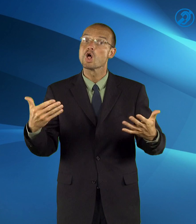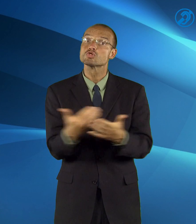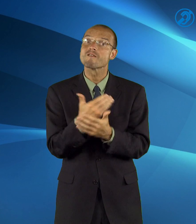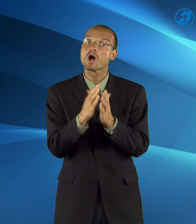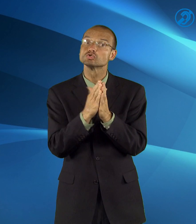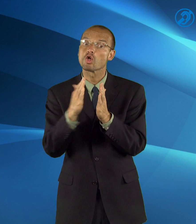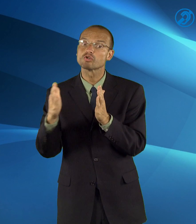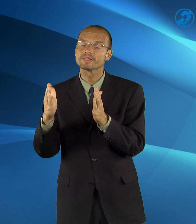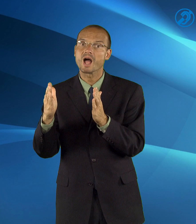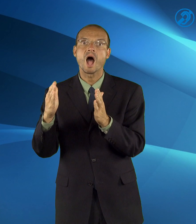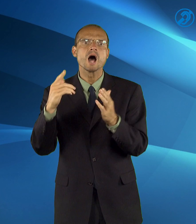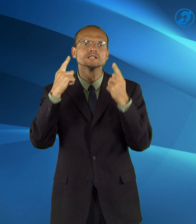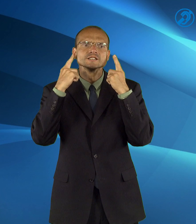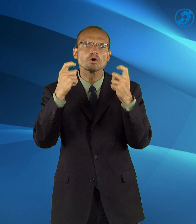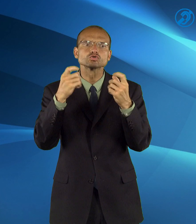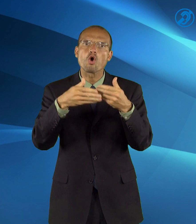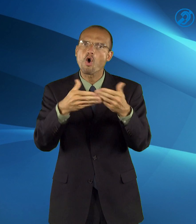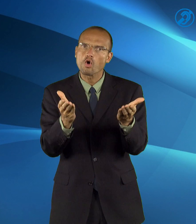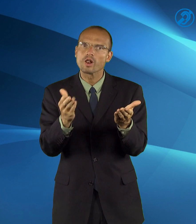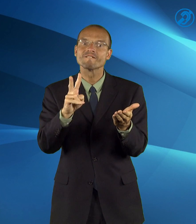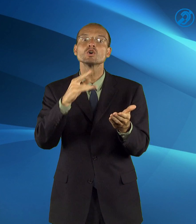Nova zloženka Zvočno okolje v vrtcih in šolah.